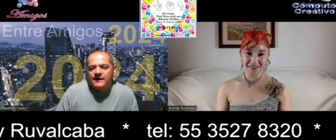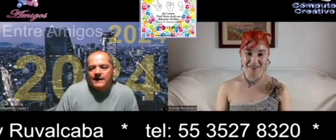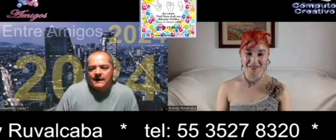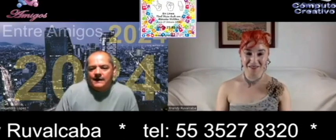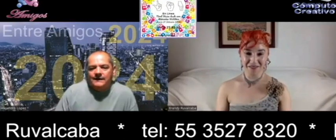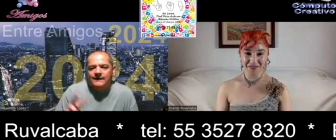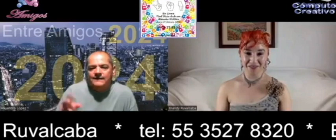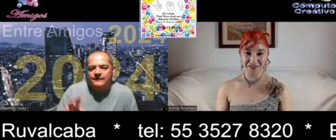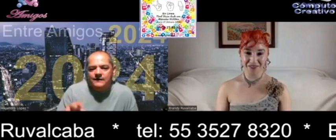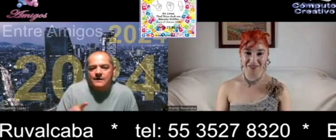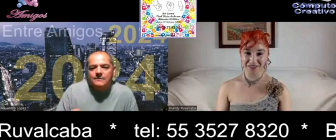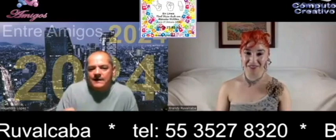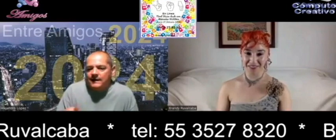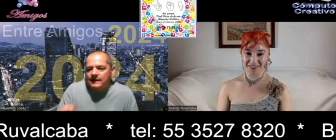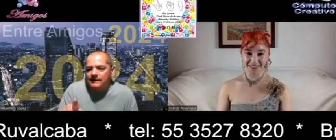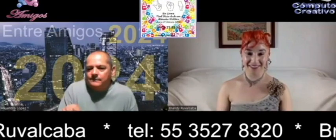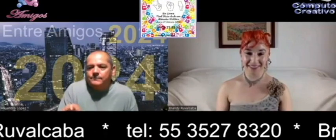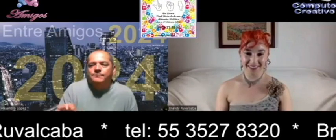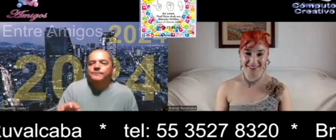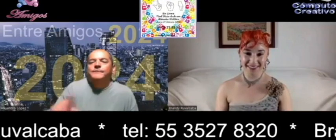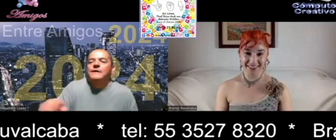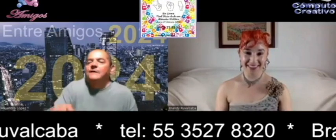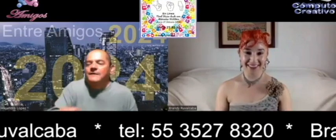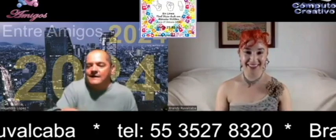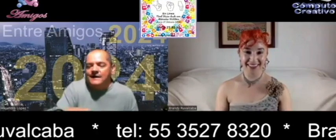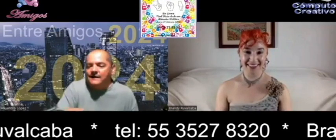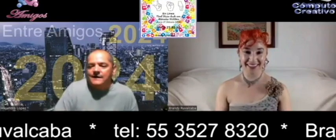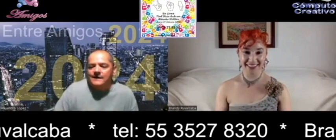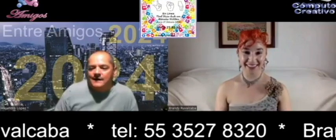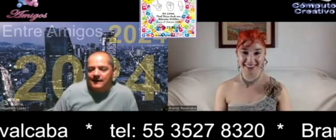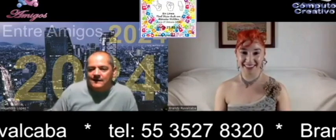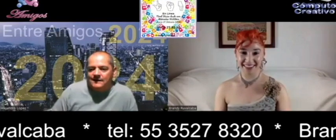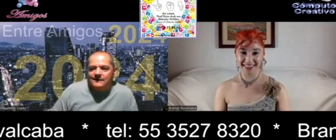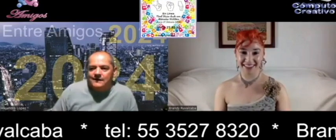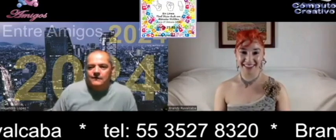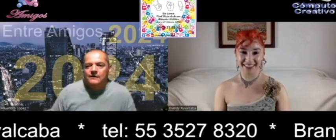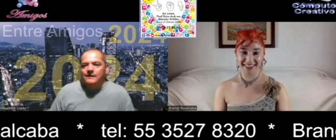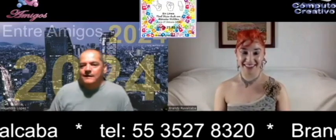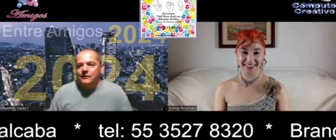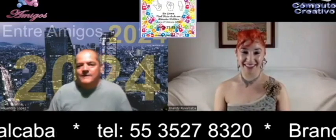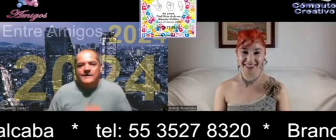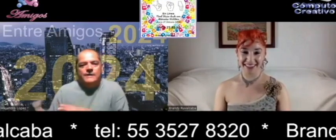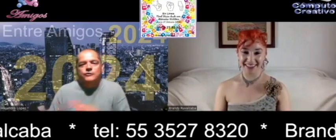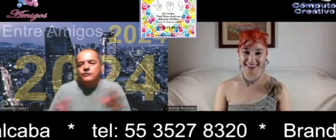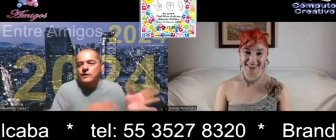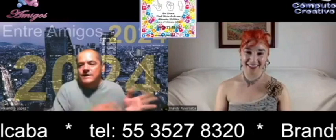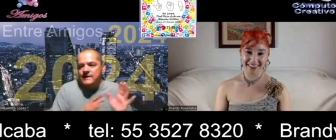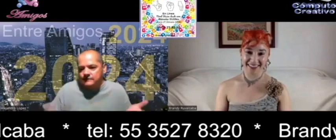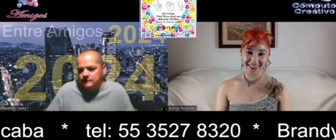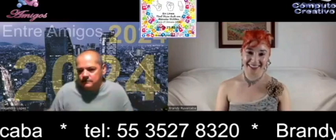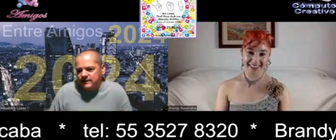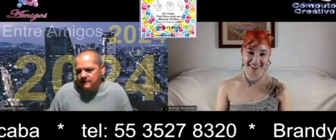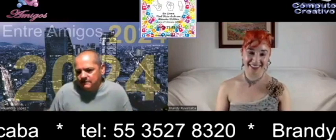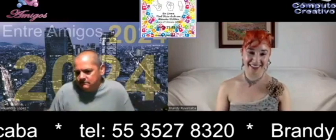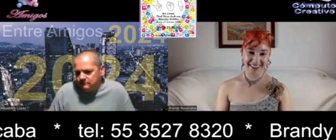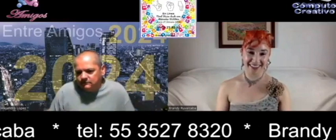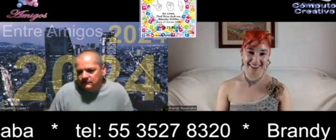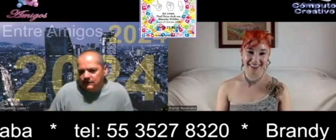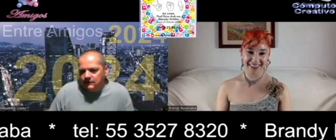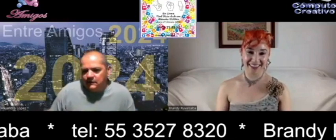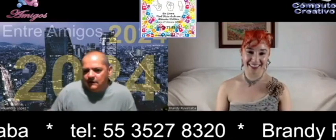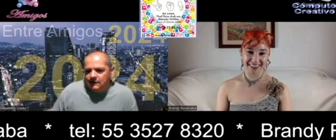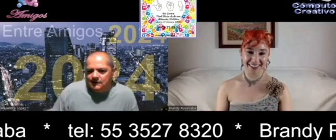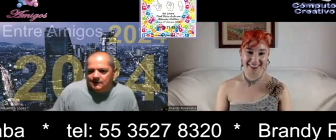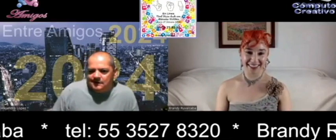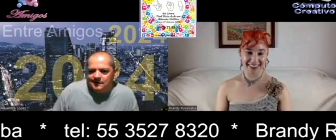final para identificar, para tratar de no decir niños o niñas, ¿no? O sea,